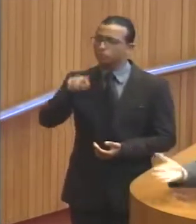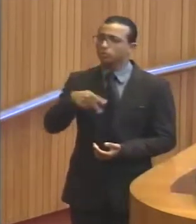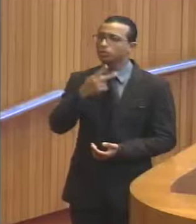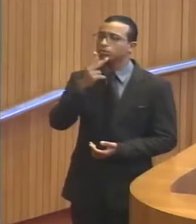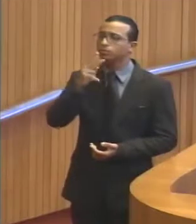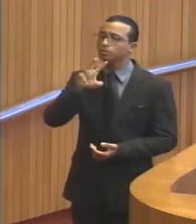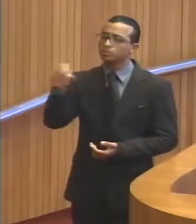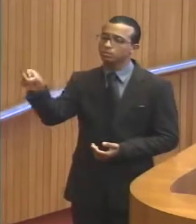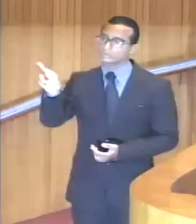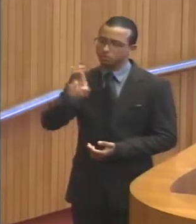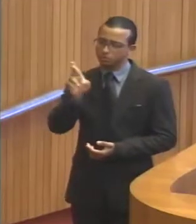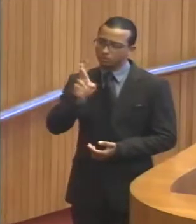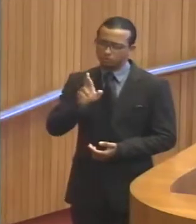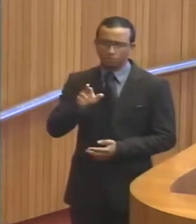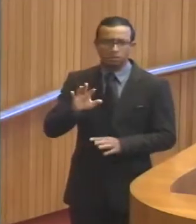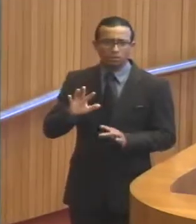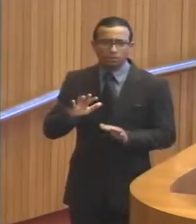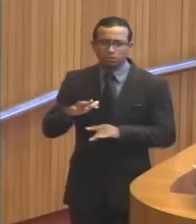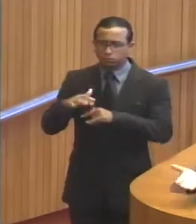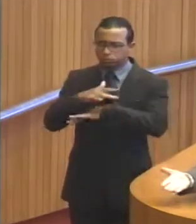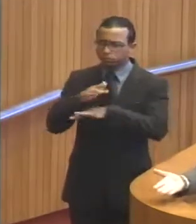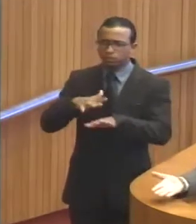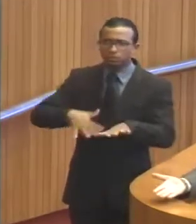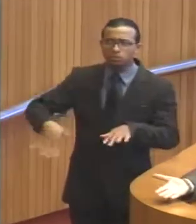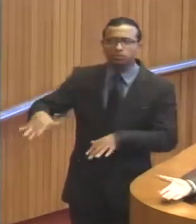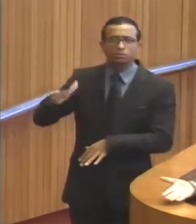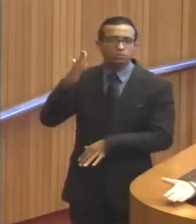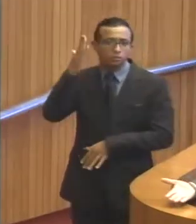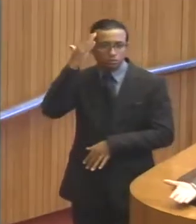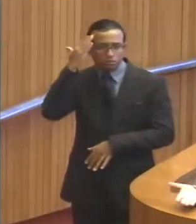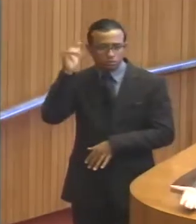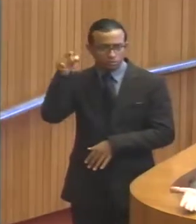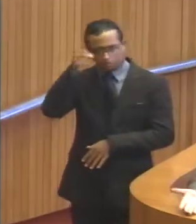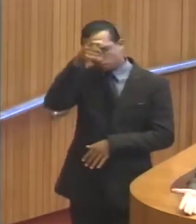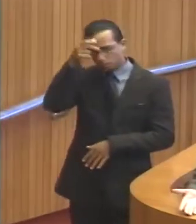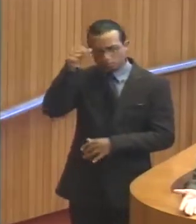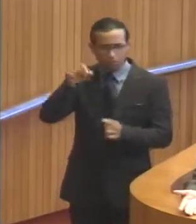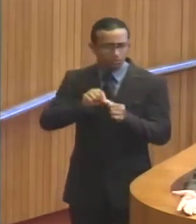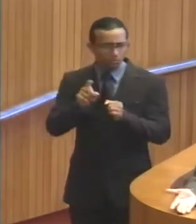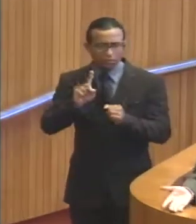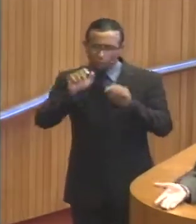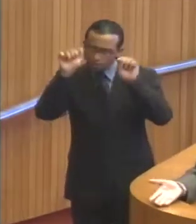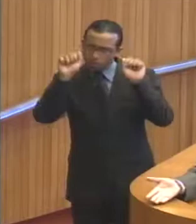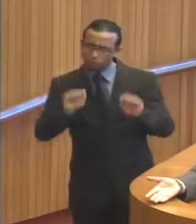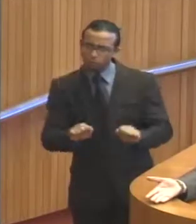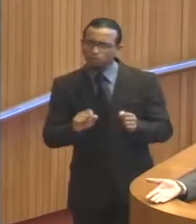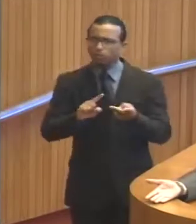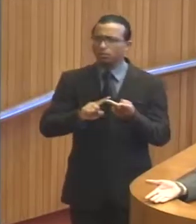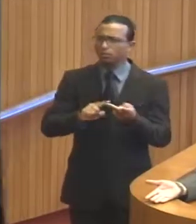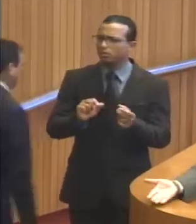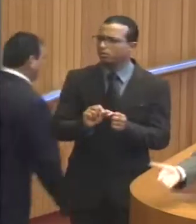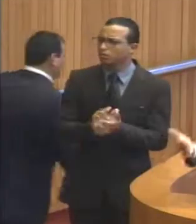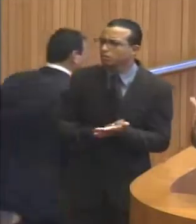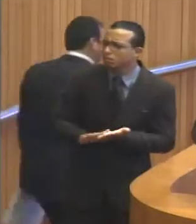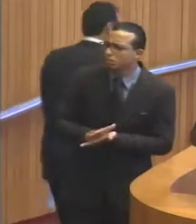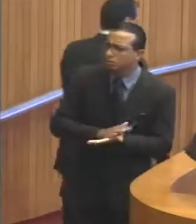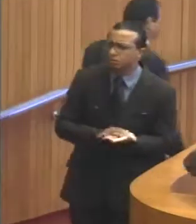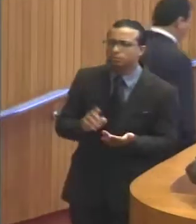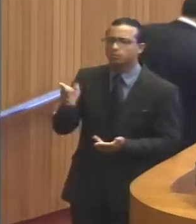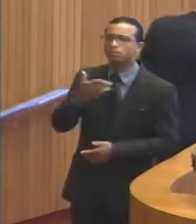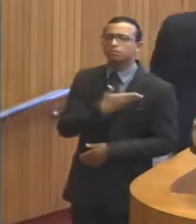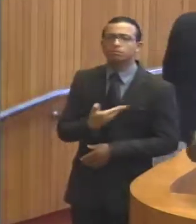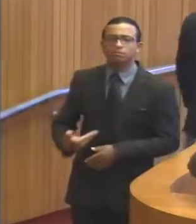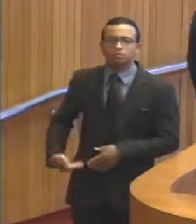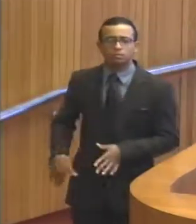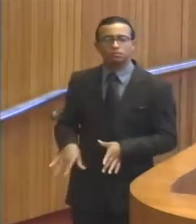na cidade, gente. E essa prefeitura, ninguém faz uma auditoria, não faz nada. E a